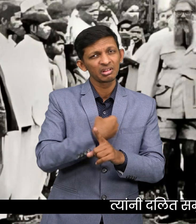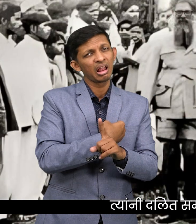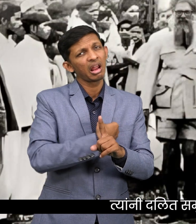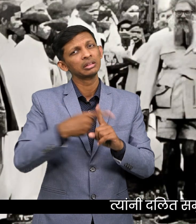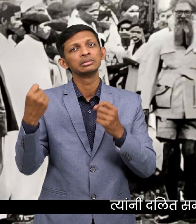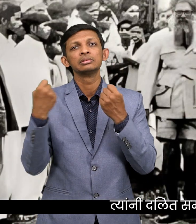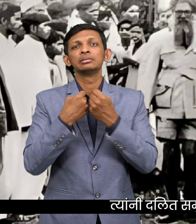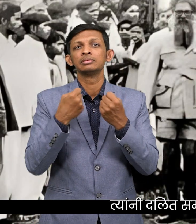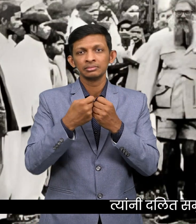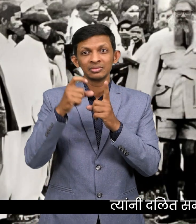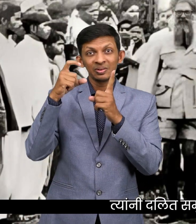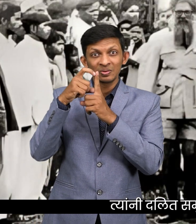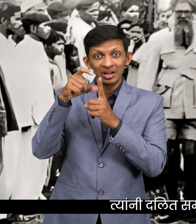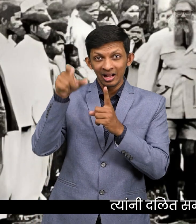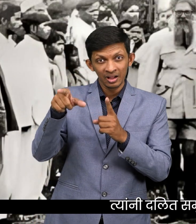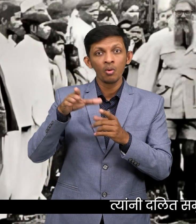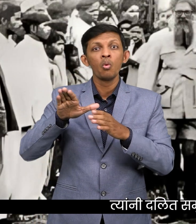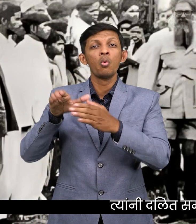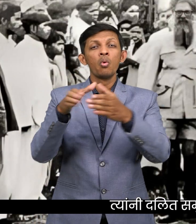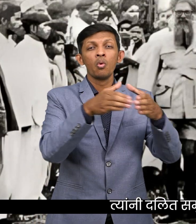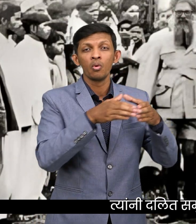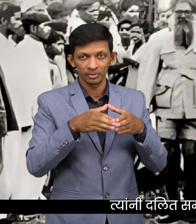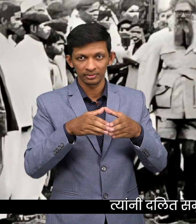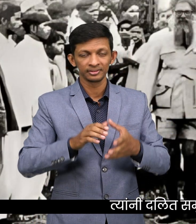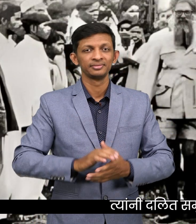त्यांना दलित समुदायांच्या हक्कासाठी लढा दिला.